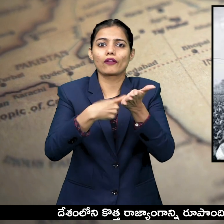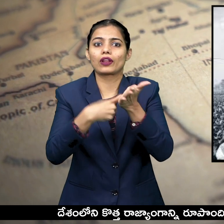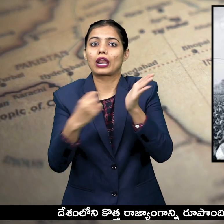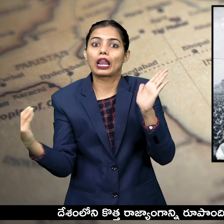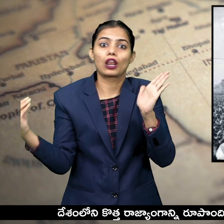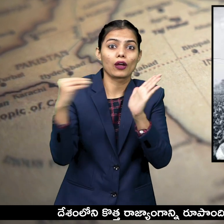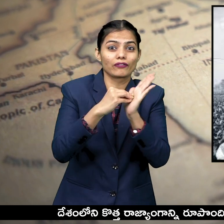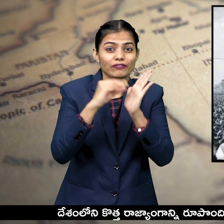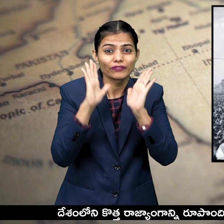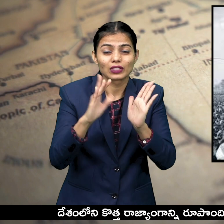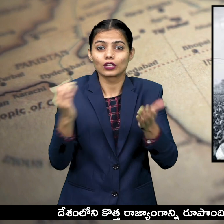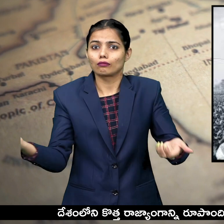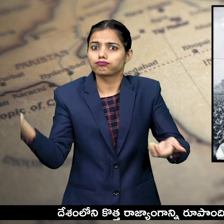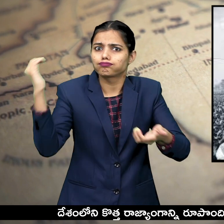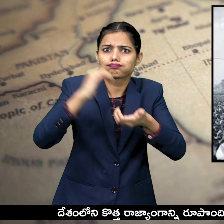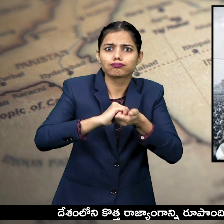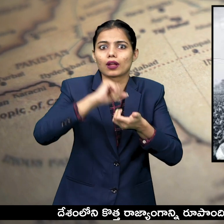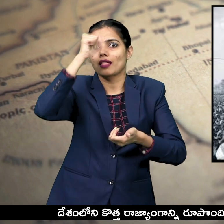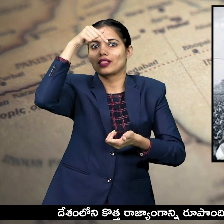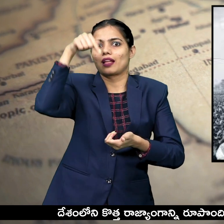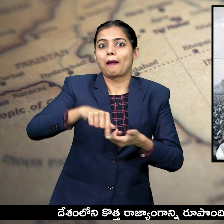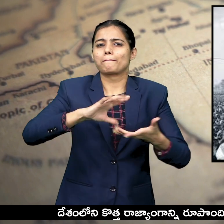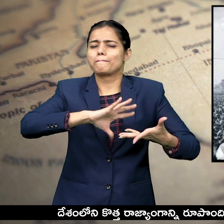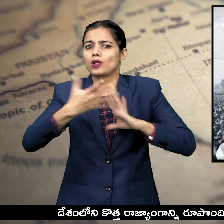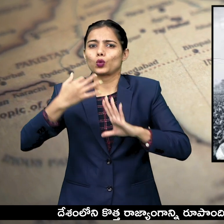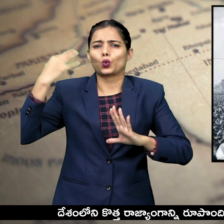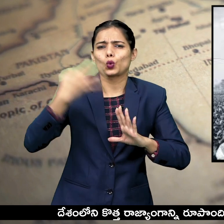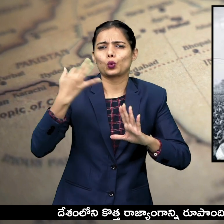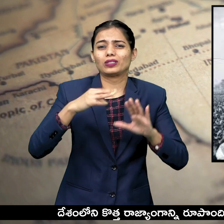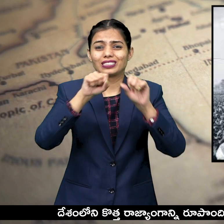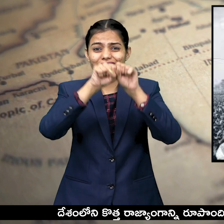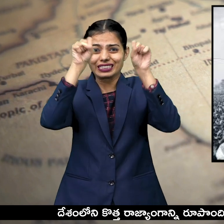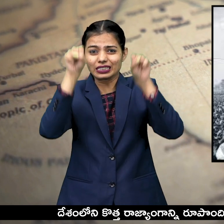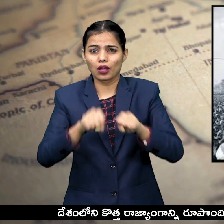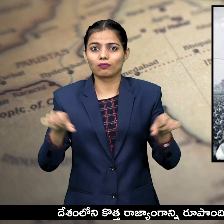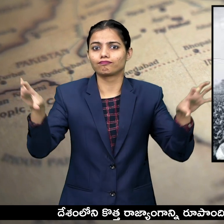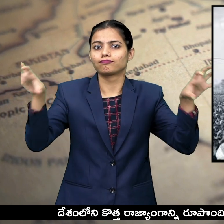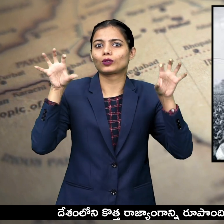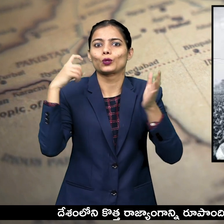రాజ్యాంగాన్ని రూపొందించడంలో వారు భారతదేశంలో చేరాలని ప్రకటించింది.